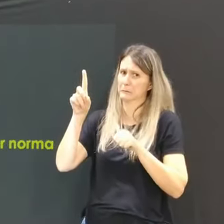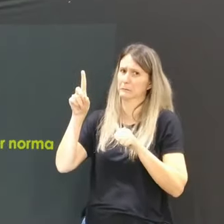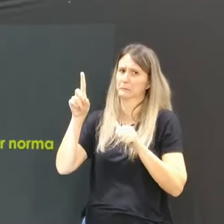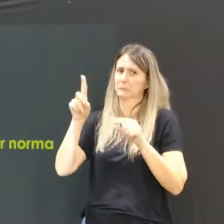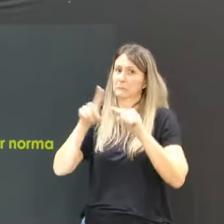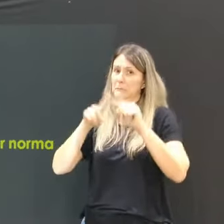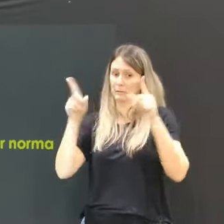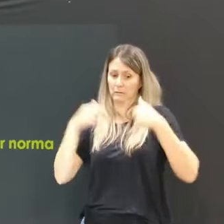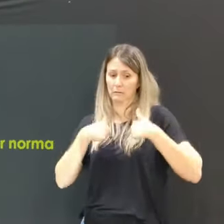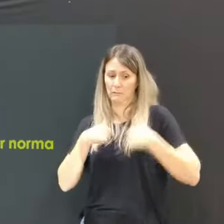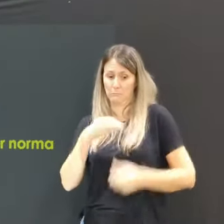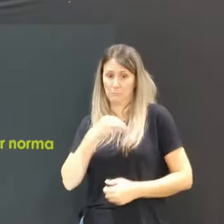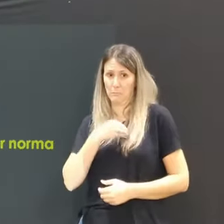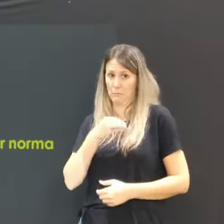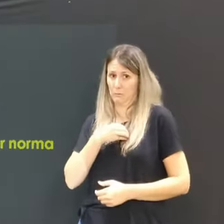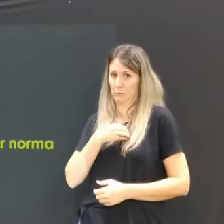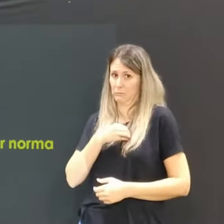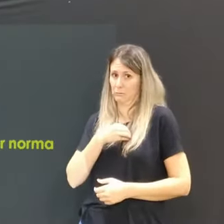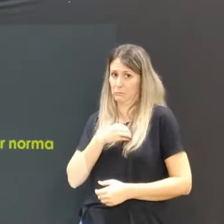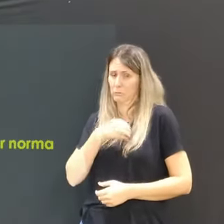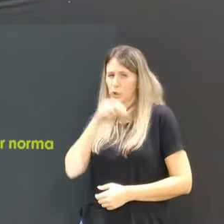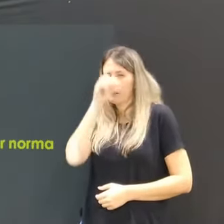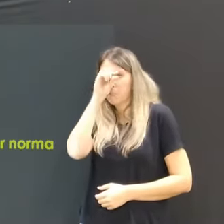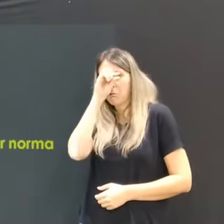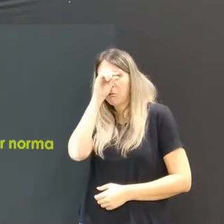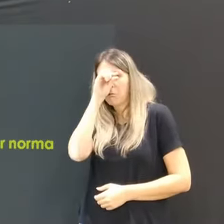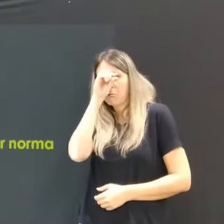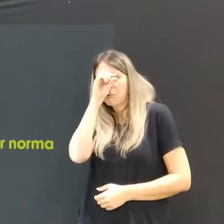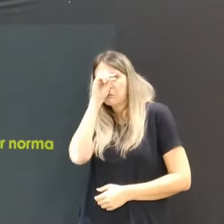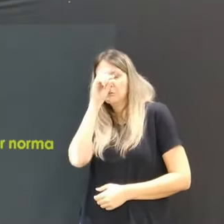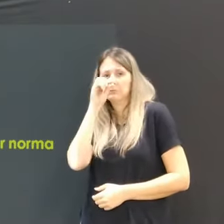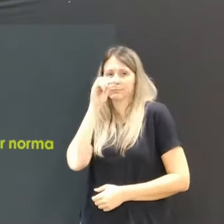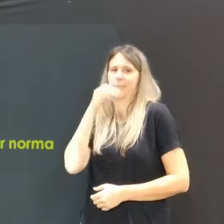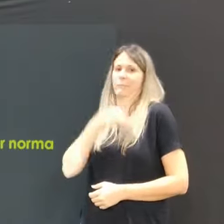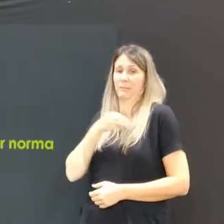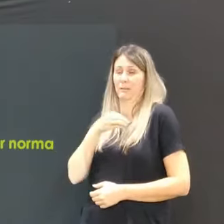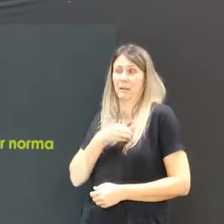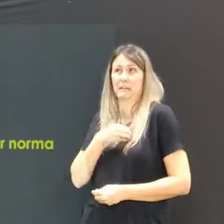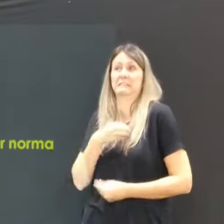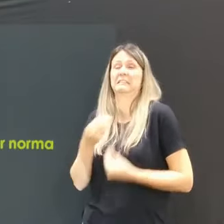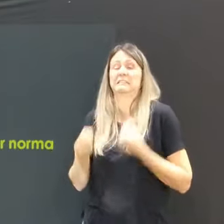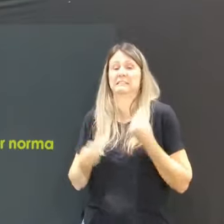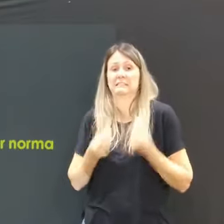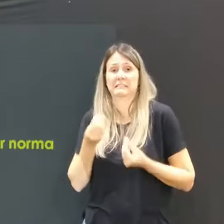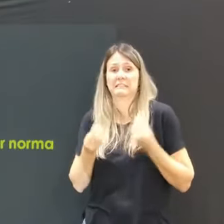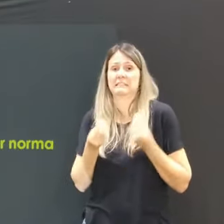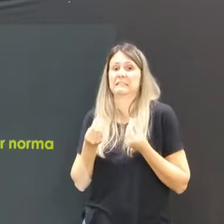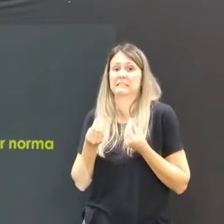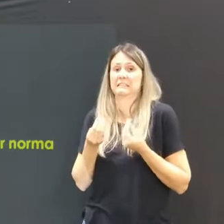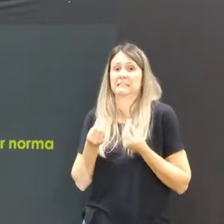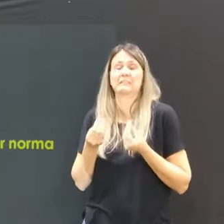não há pecado. Mas pecado pequenininho, bem pequenininho o pecado? Como